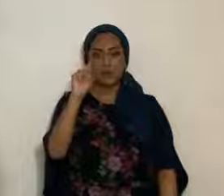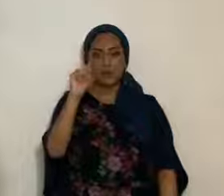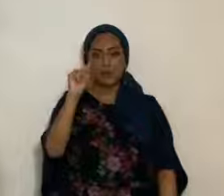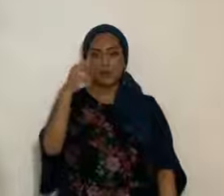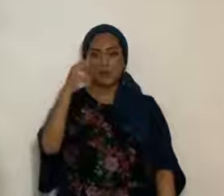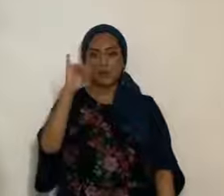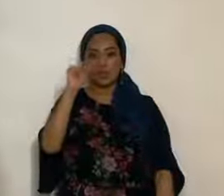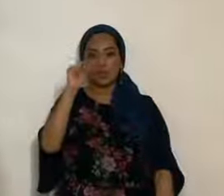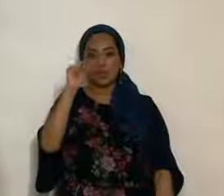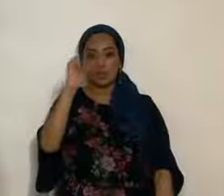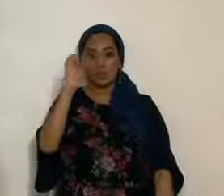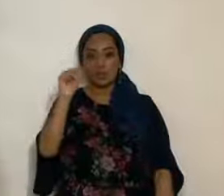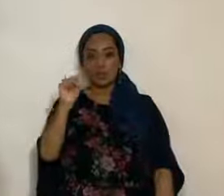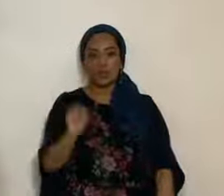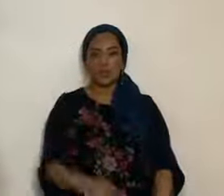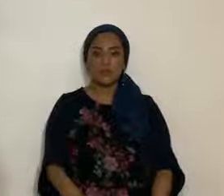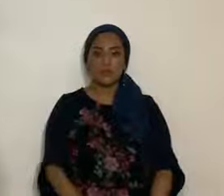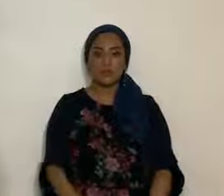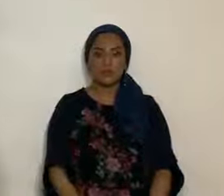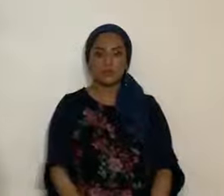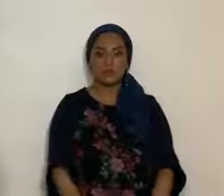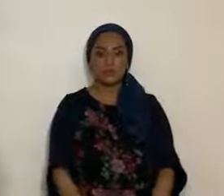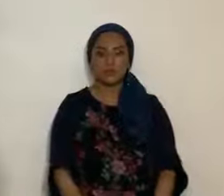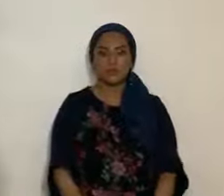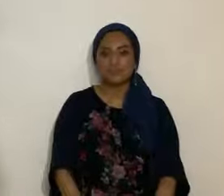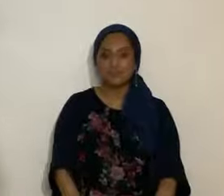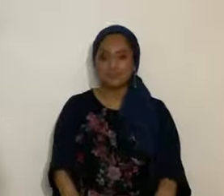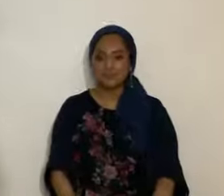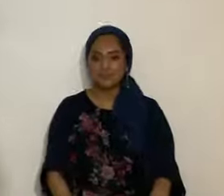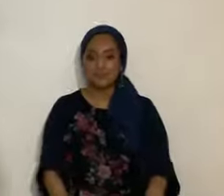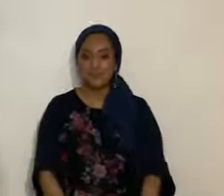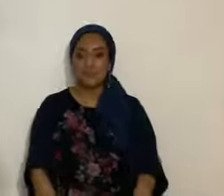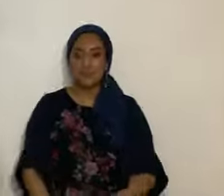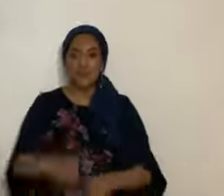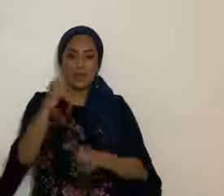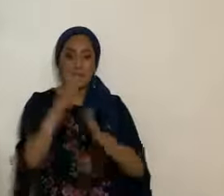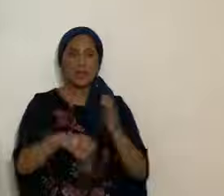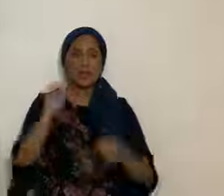favor, Segunda de Corintios, capítulo 5,